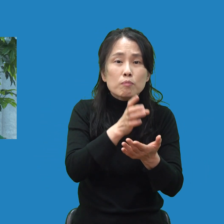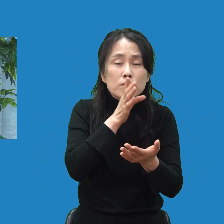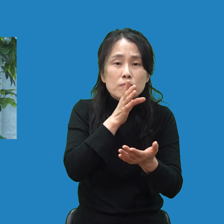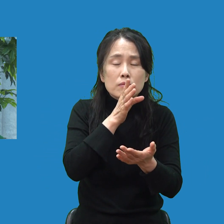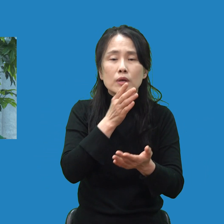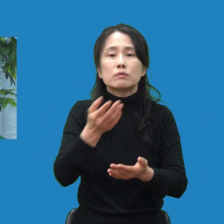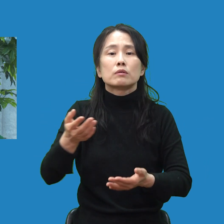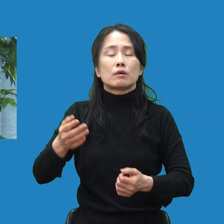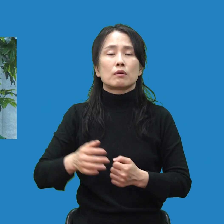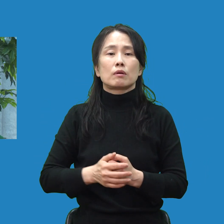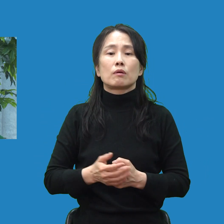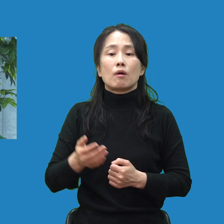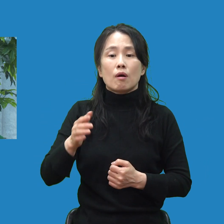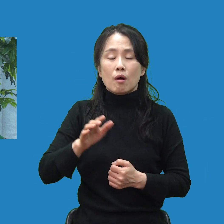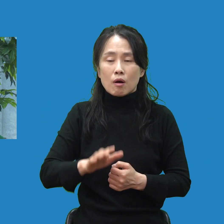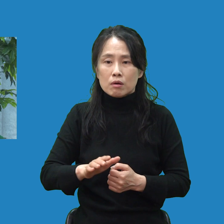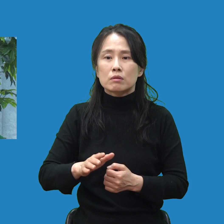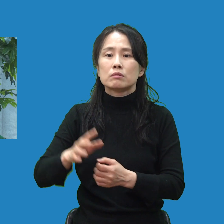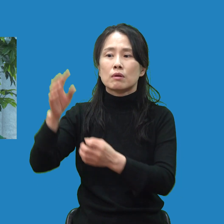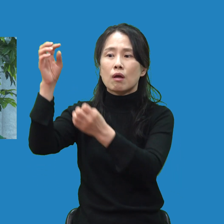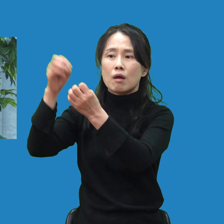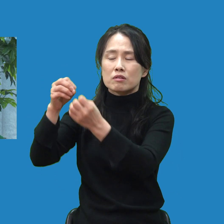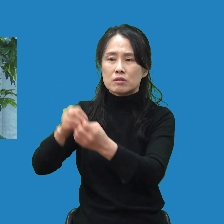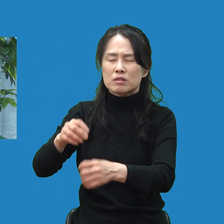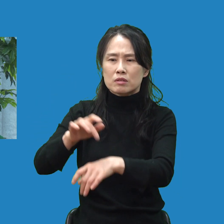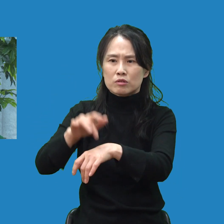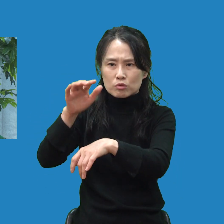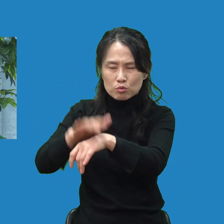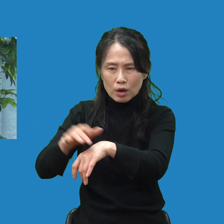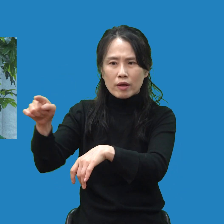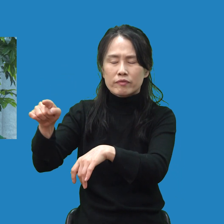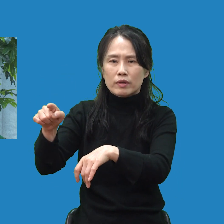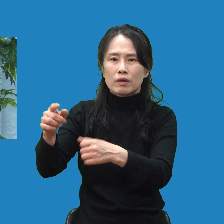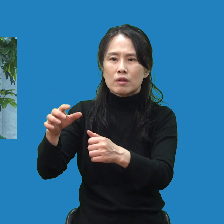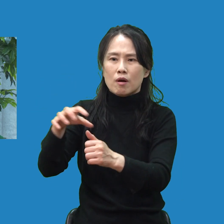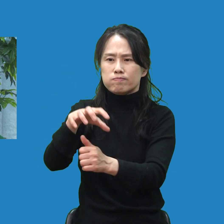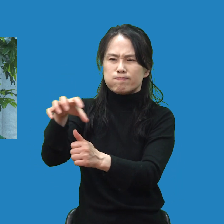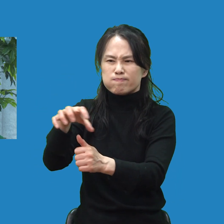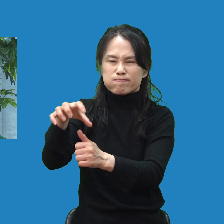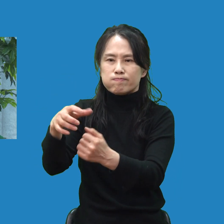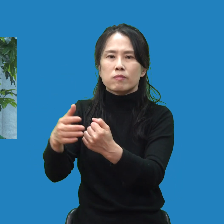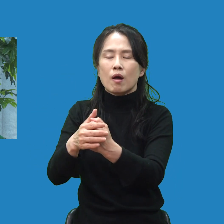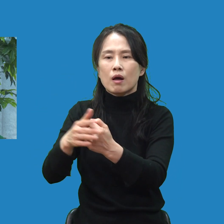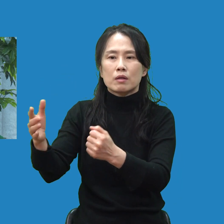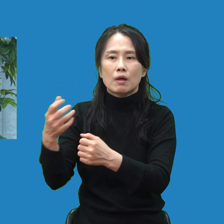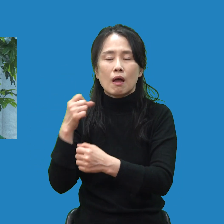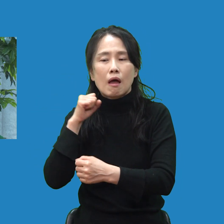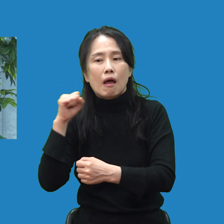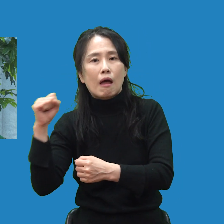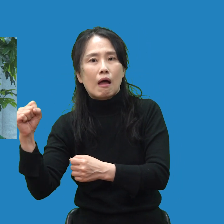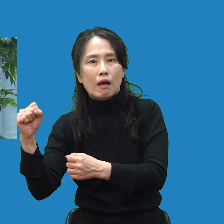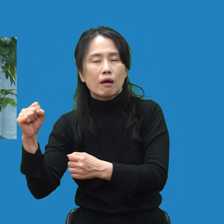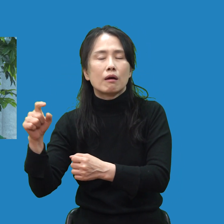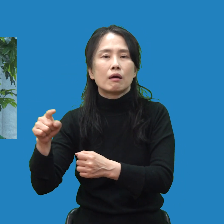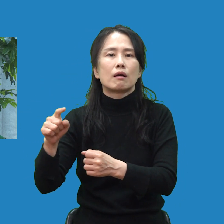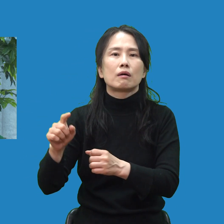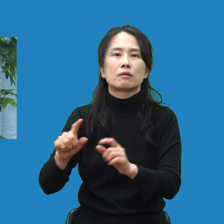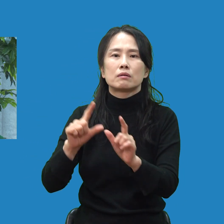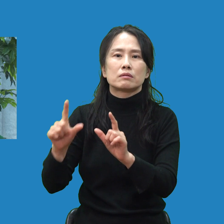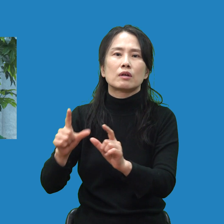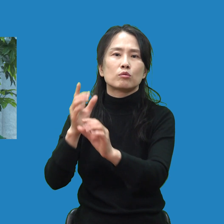그리고 이 이리때가 누구예요? 종교 지도자들, 정치 지도자들, 그 시대에 힘 있는 사람들,